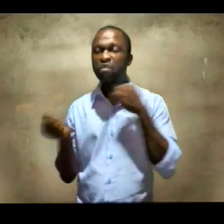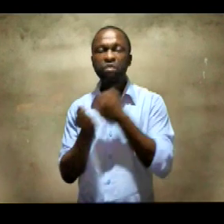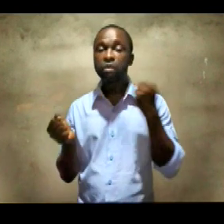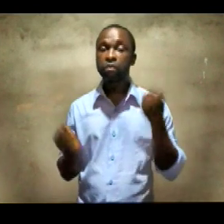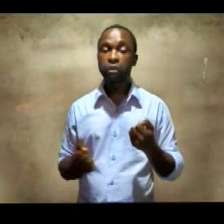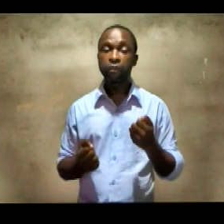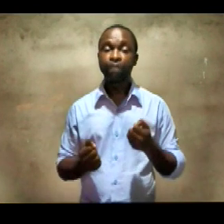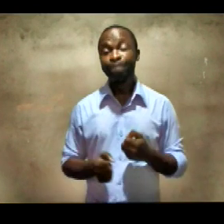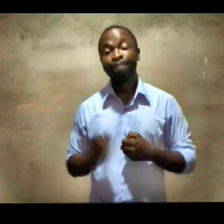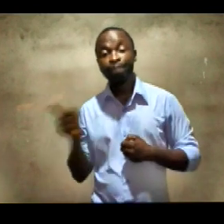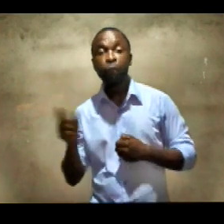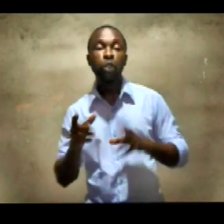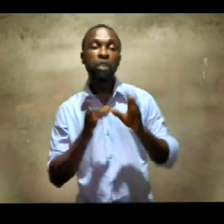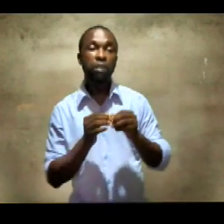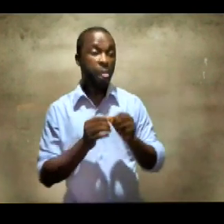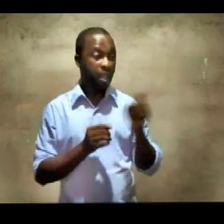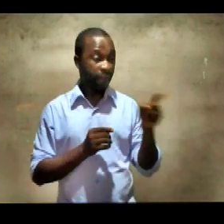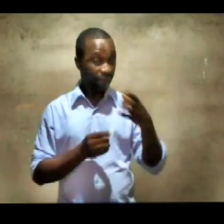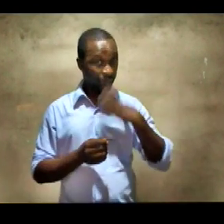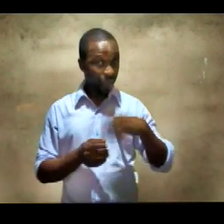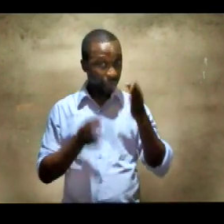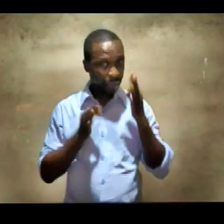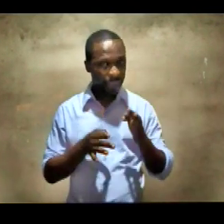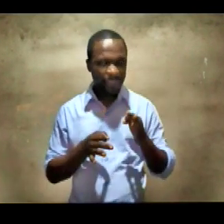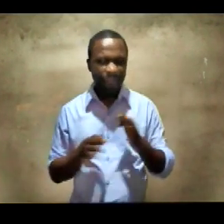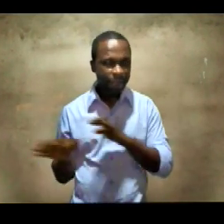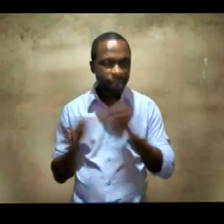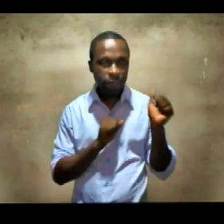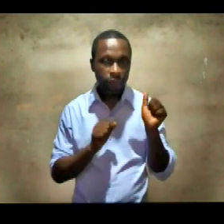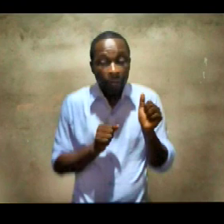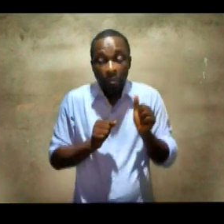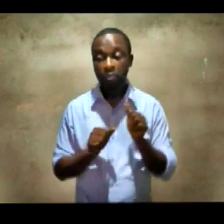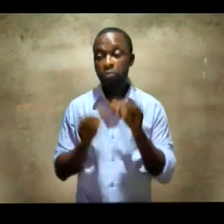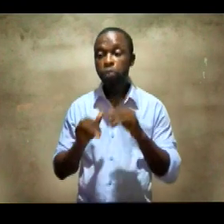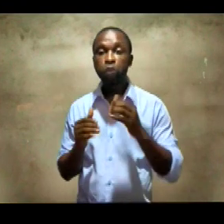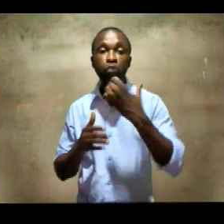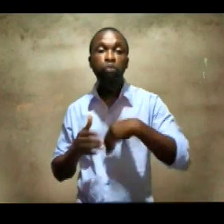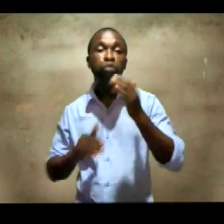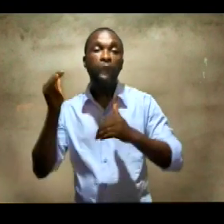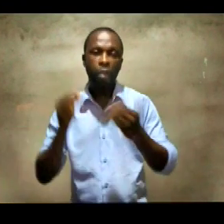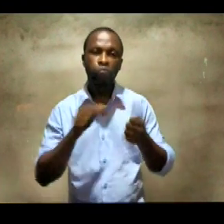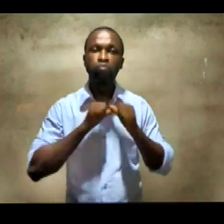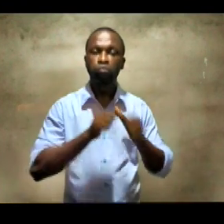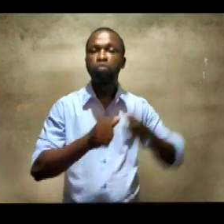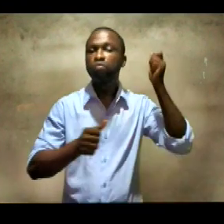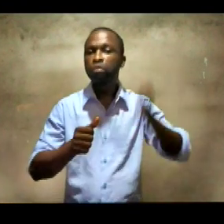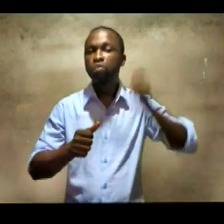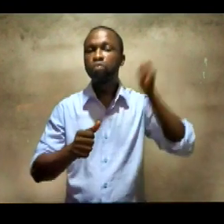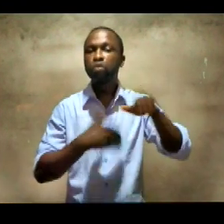Aujourd'hui, les avocats ont décidé de boycotter l'audience et le président du tribunal a décidé de poursuivre le procès de tous les